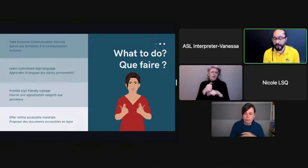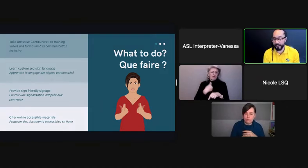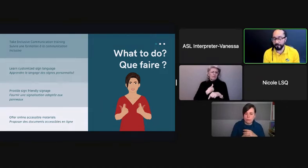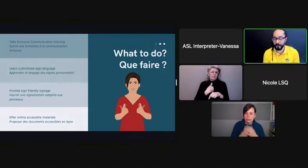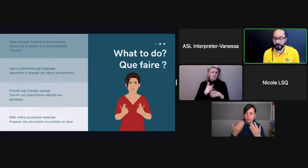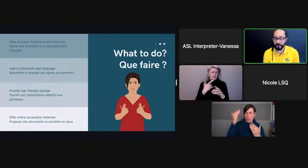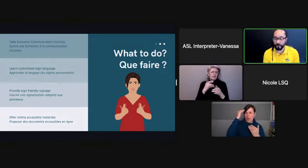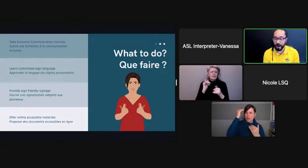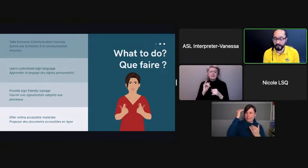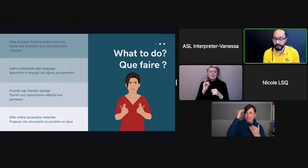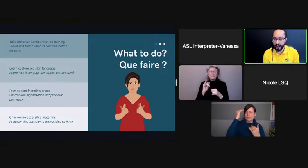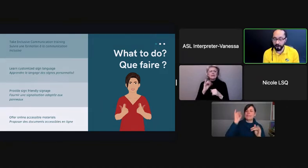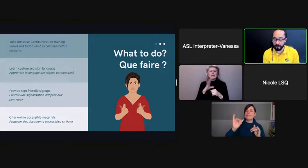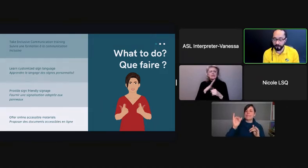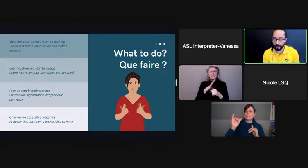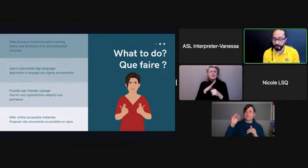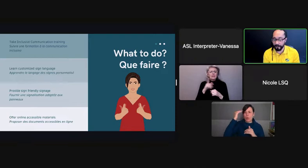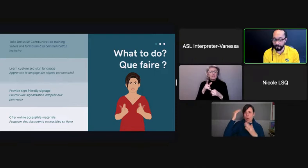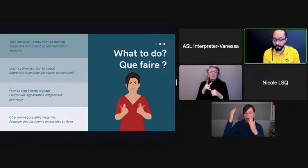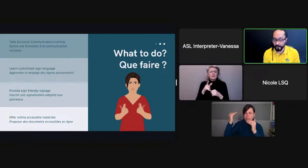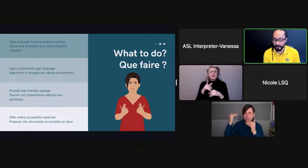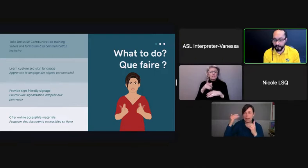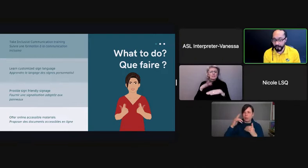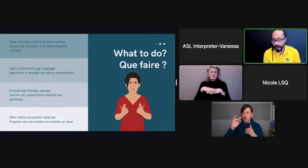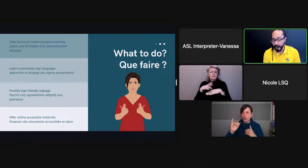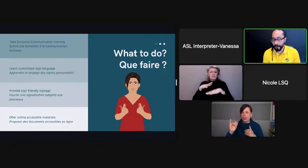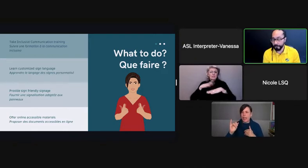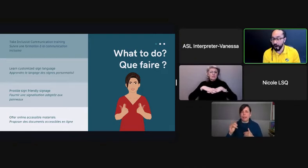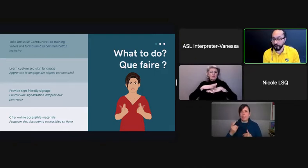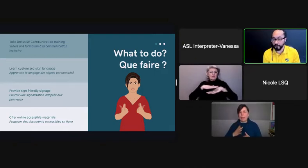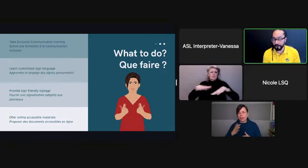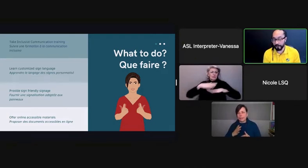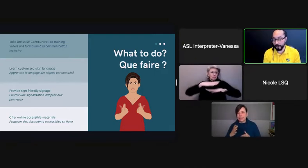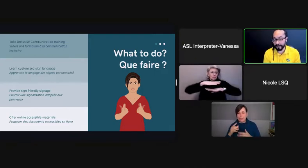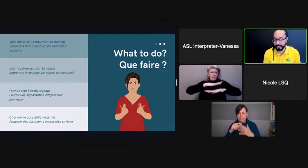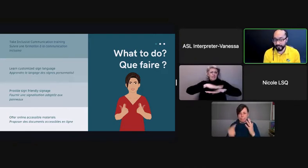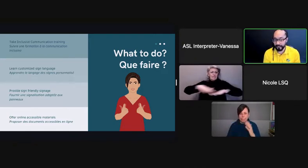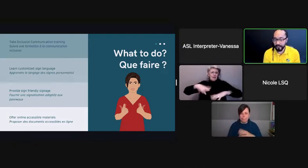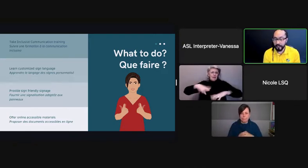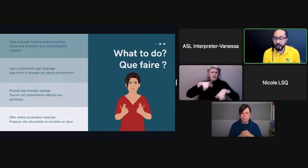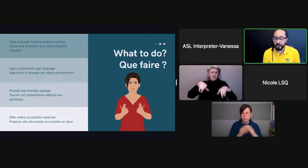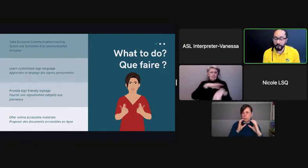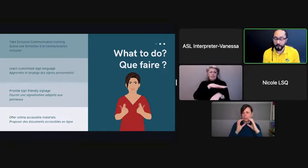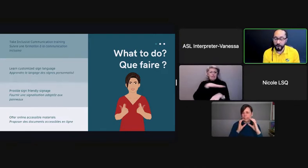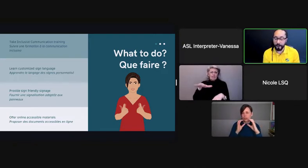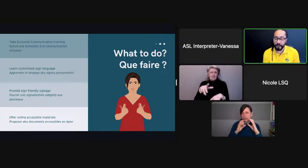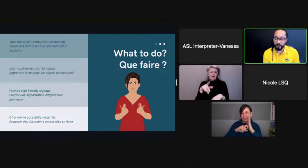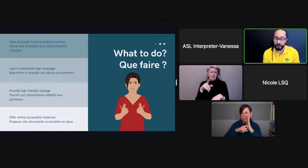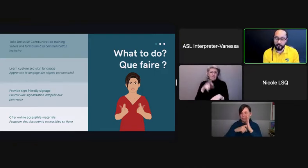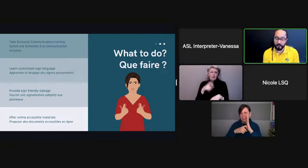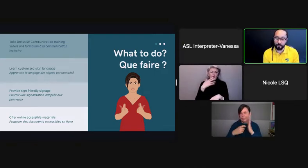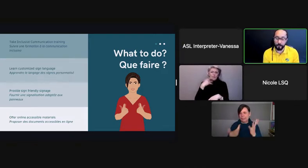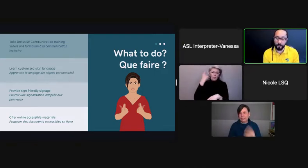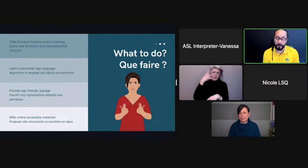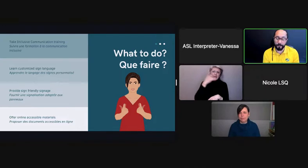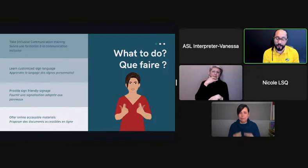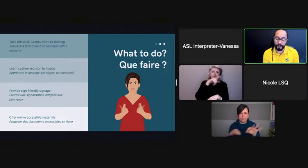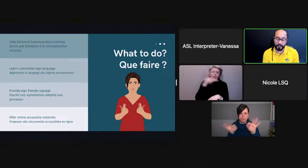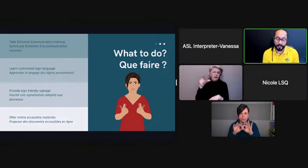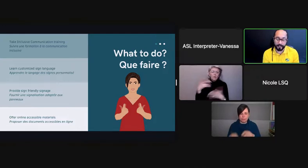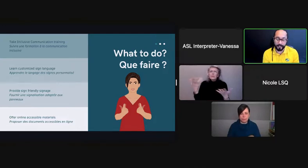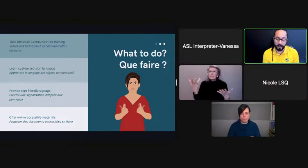'il y a du LSA sur la scène, il s'agit en fait de comprendre ce qui se passe. Puis, qu'est